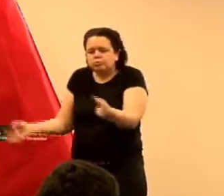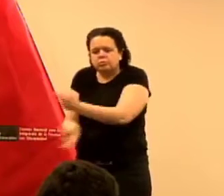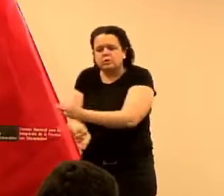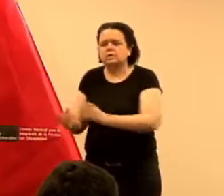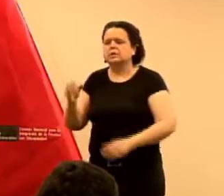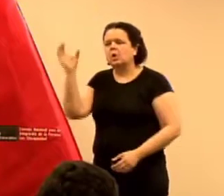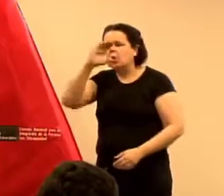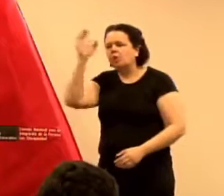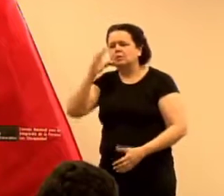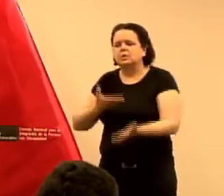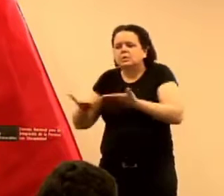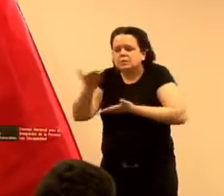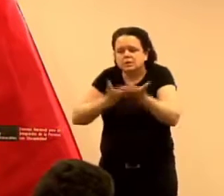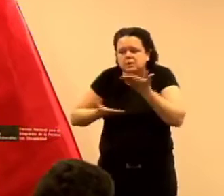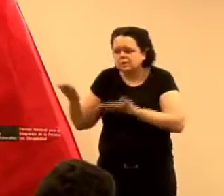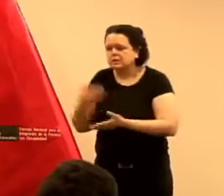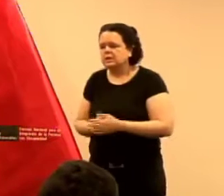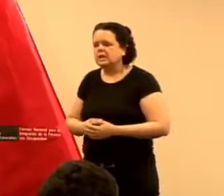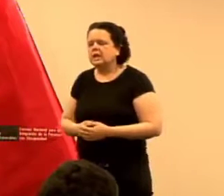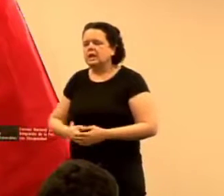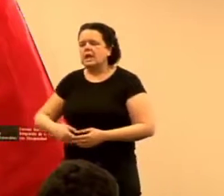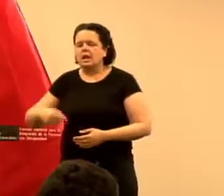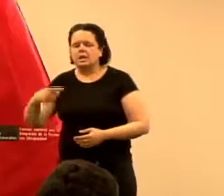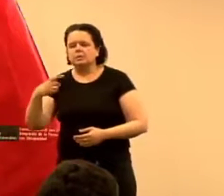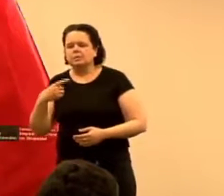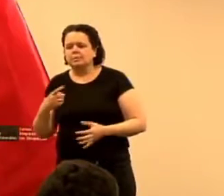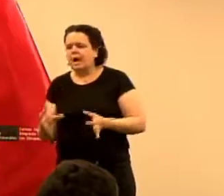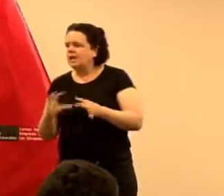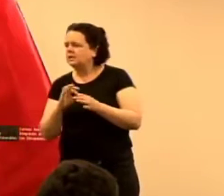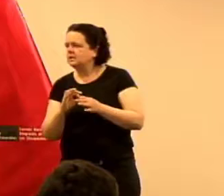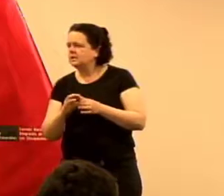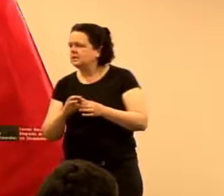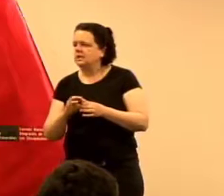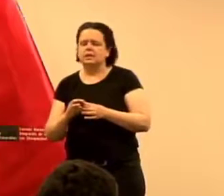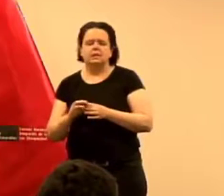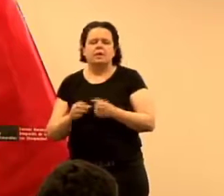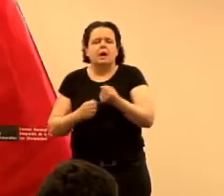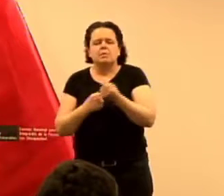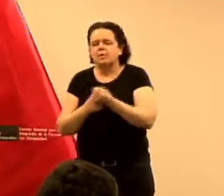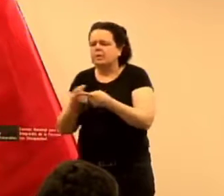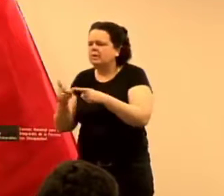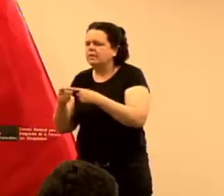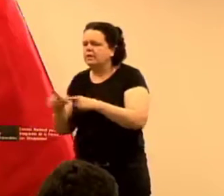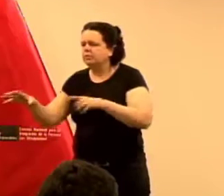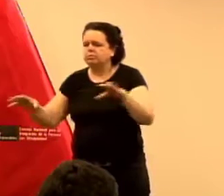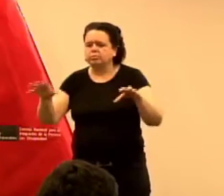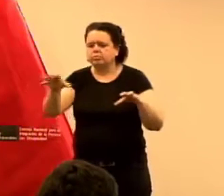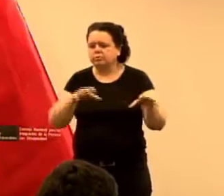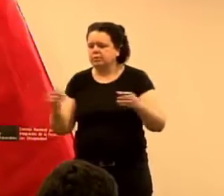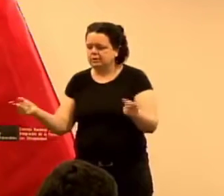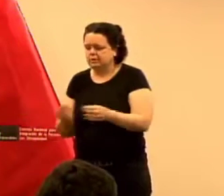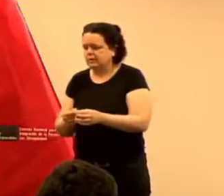conocimiento, y el consolidamiento de alianzas y la coordinación de servicios entre diferentes sectores. Las personas